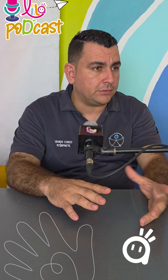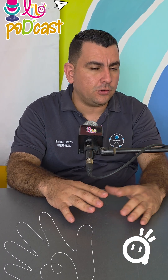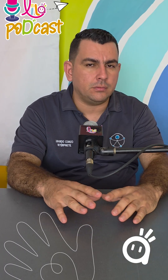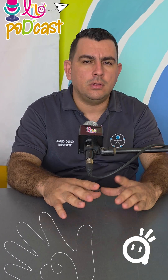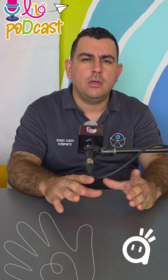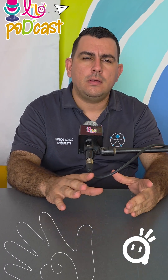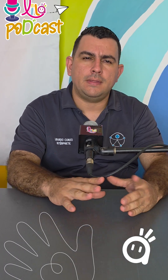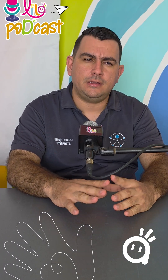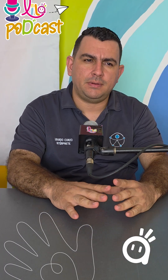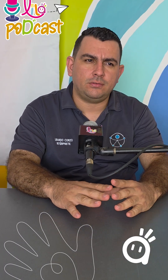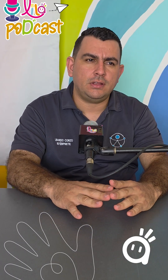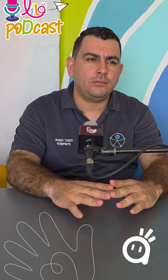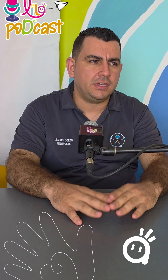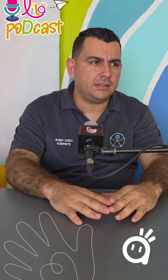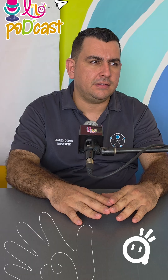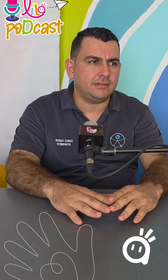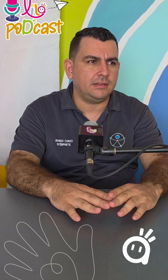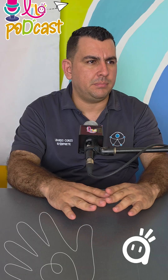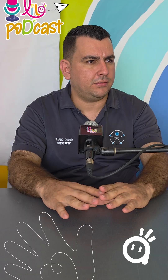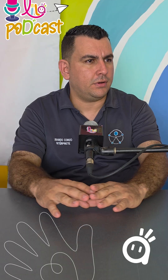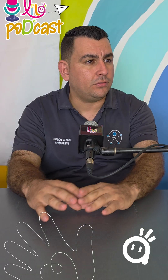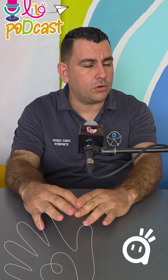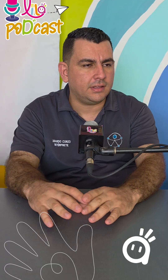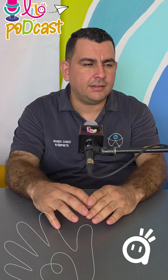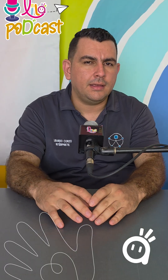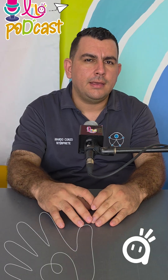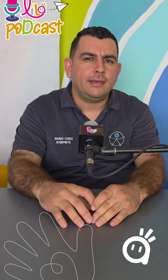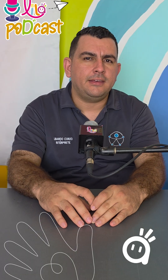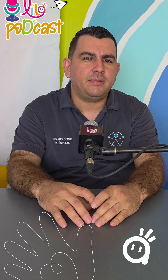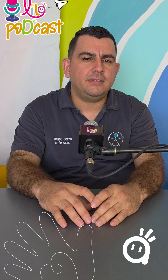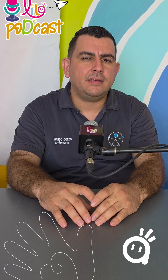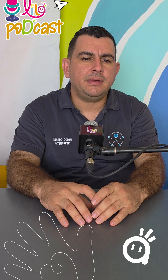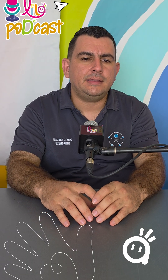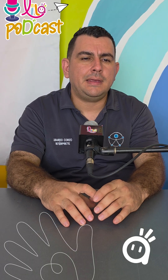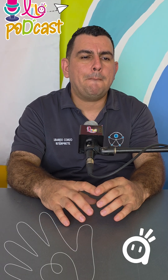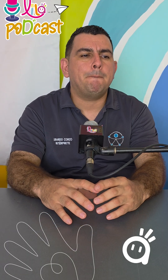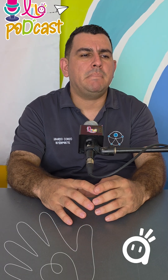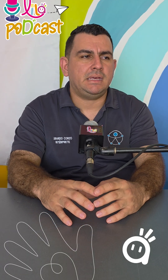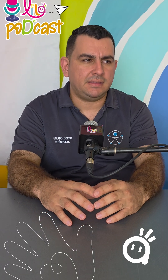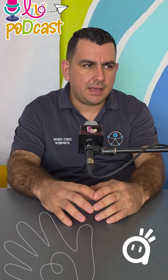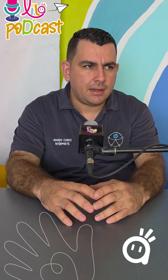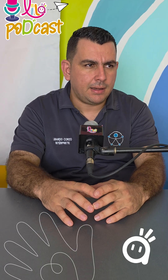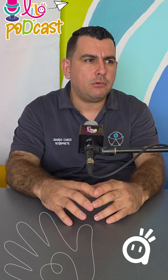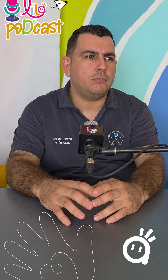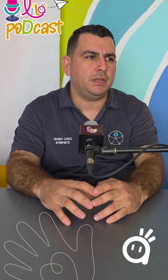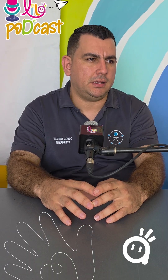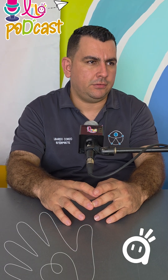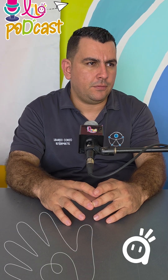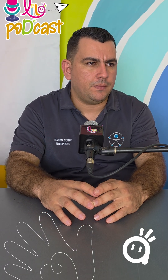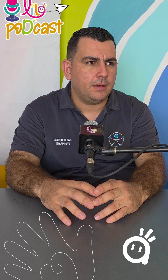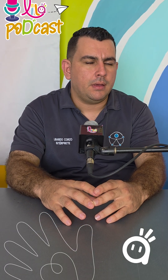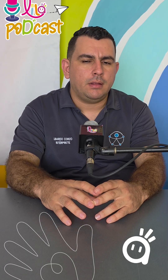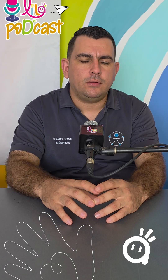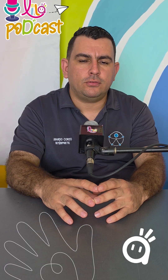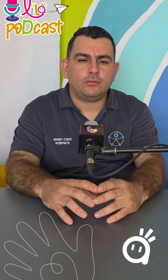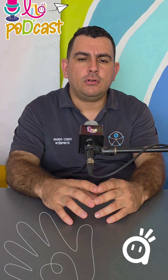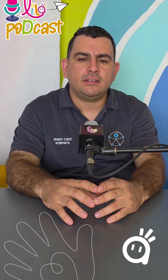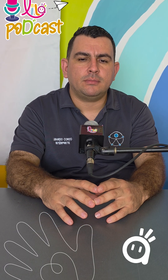comunicación de las personas oyentes y personas sordas es precisamente mediar la comunicación. Nosotros lo que hacemos es